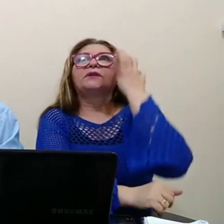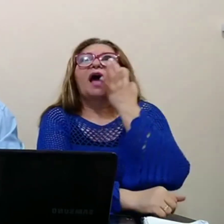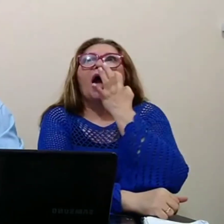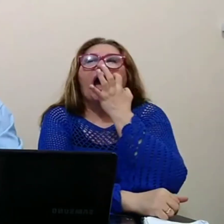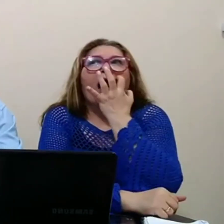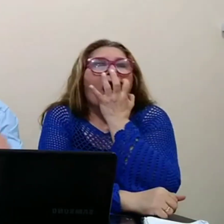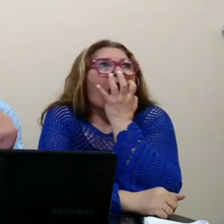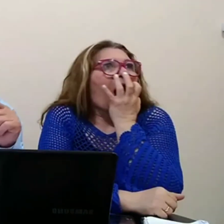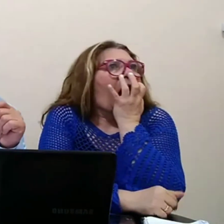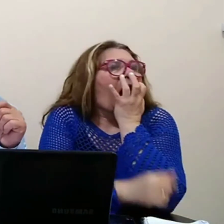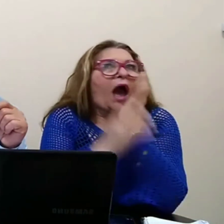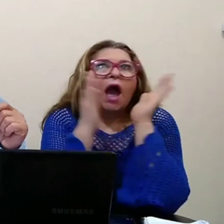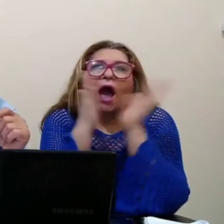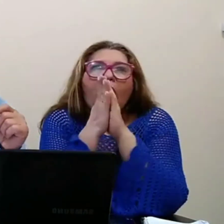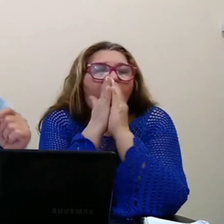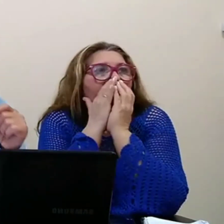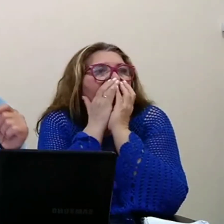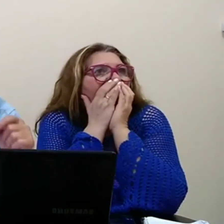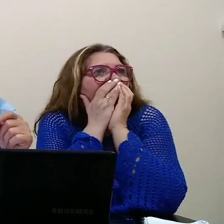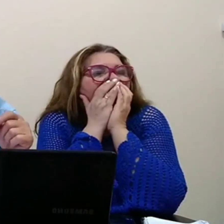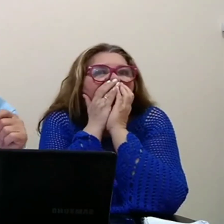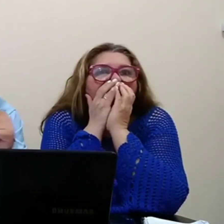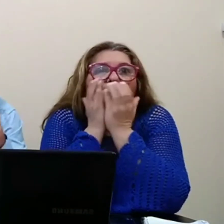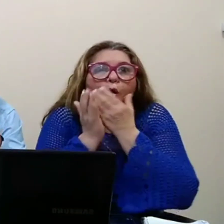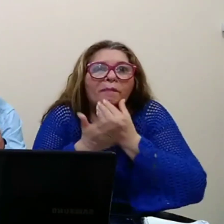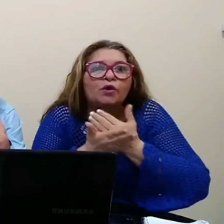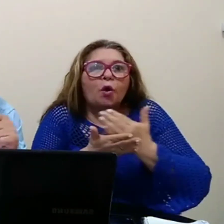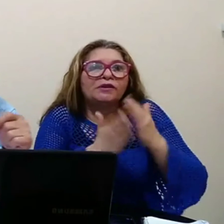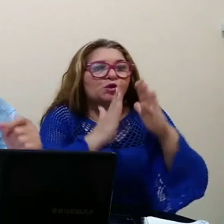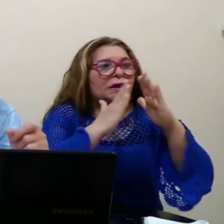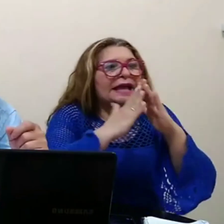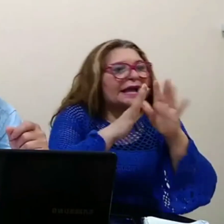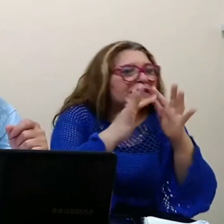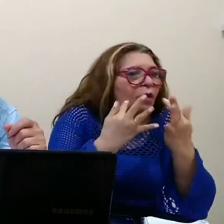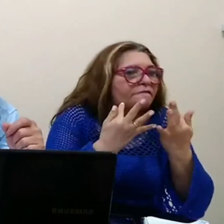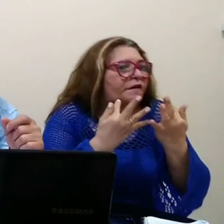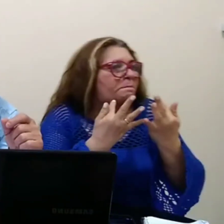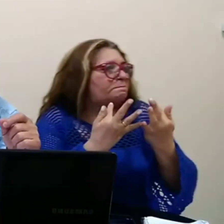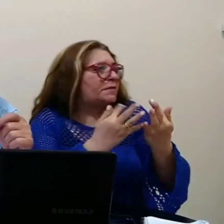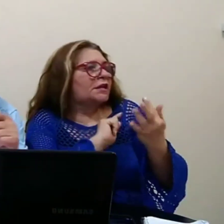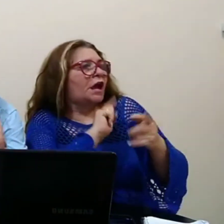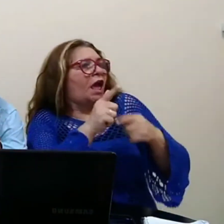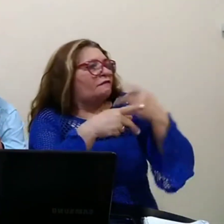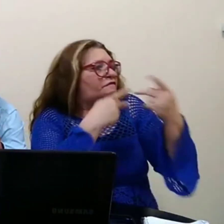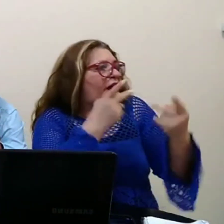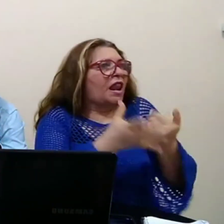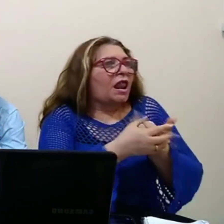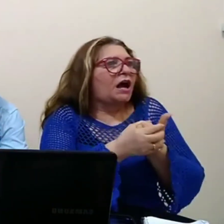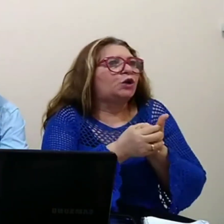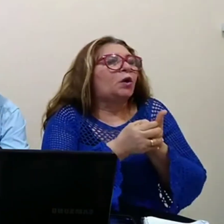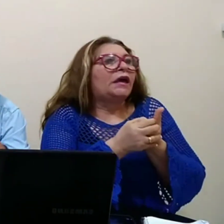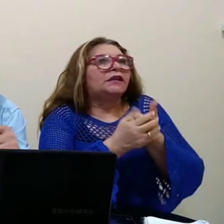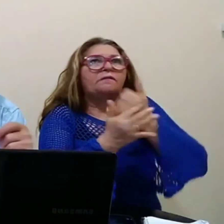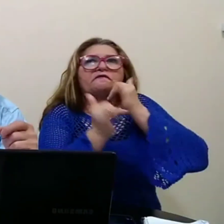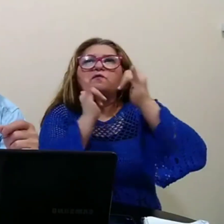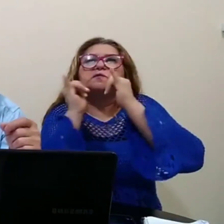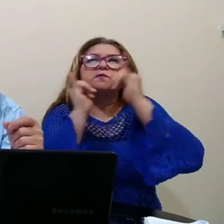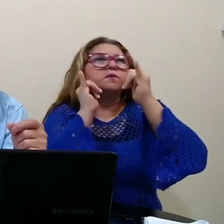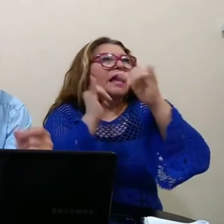admiraram. Ele começou pela família dele, começou pelos seus parentes, mas diz aqui que ele anunciou